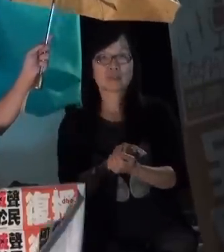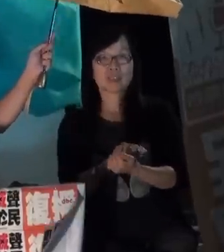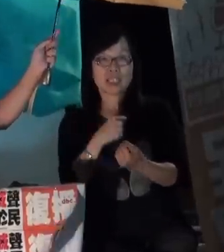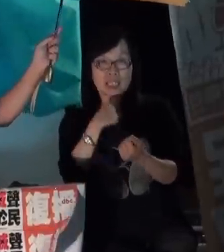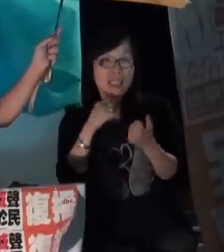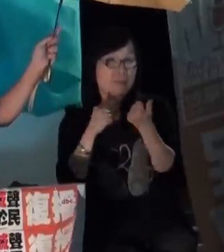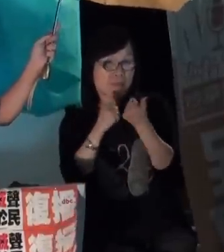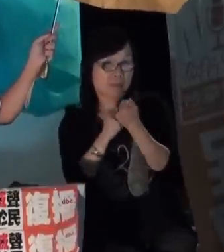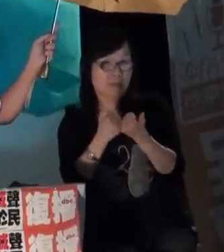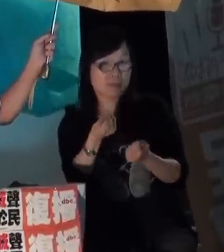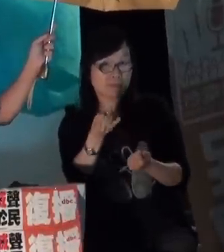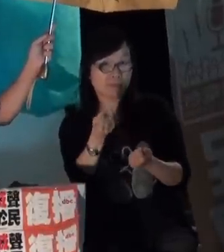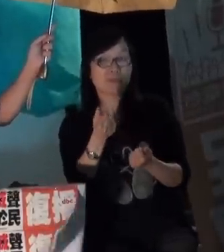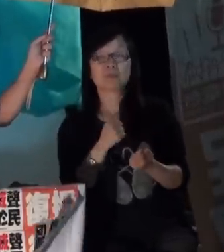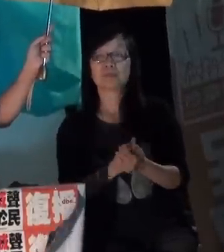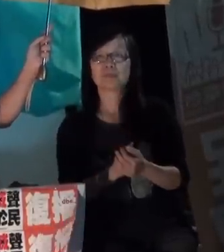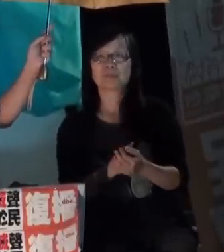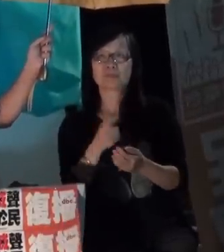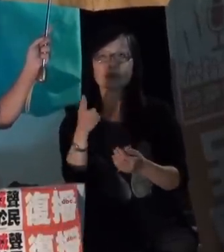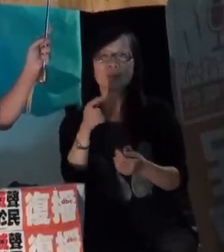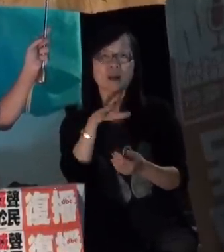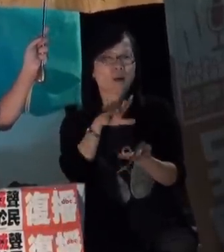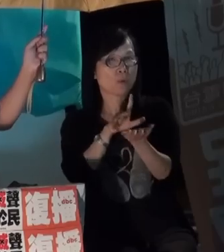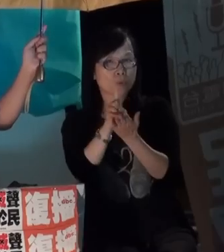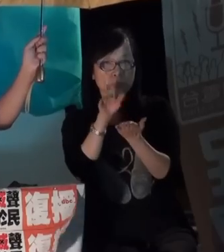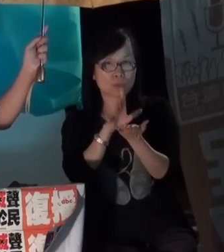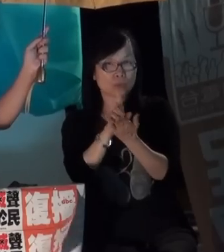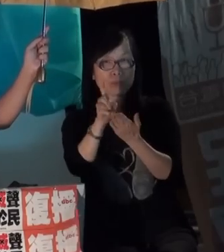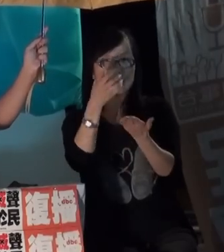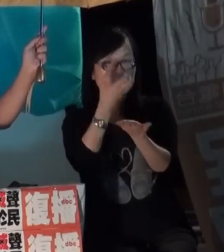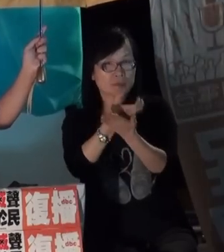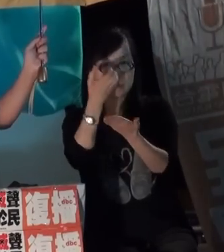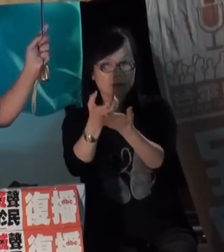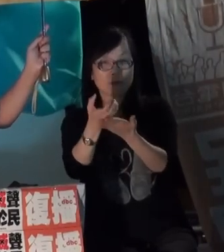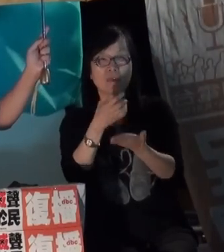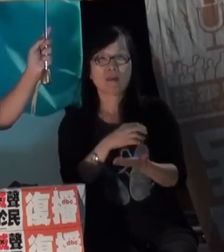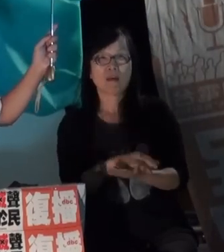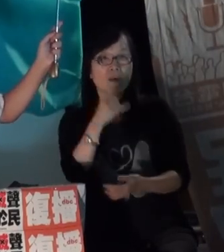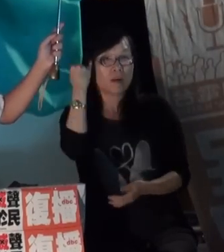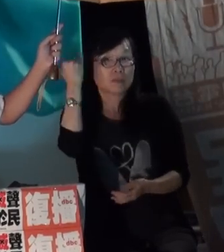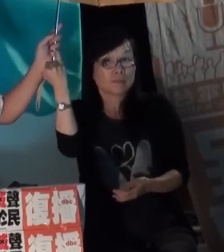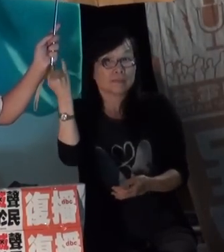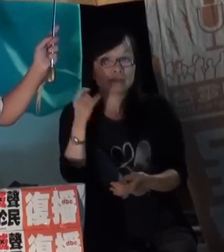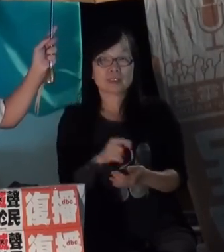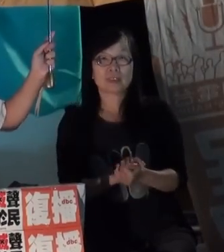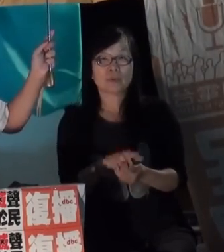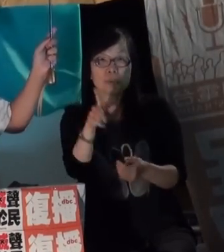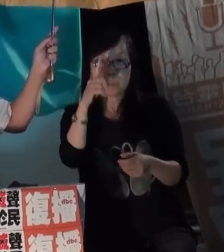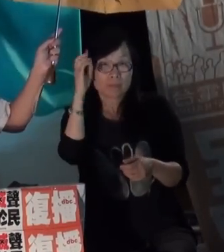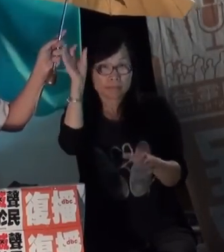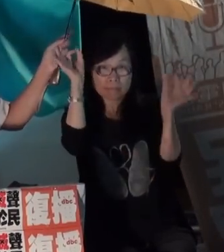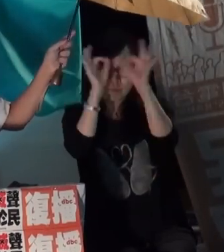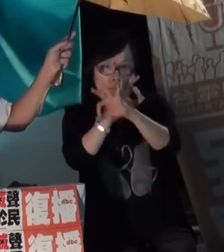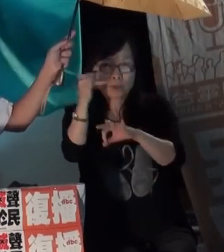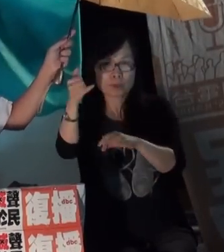人哋，係嘛？ 咪佢好多專業嘅字眼講到話好理所當然，你唔知頭唔知道，仲覺得佢做得好好啊，大